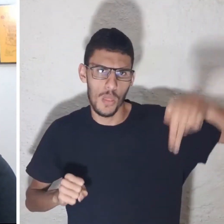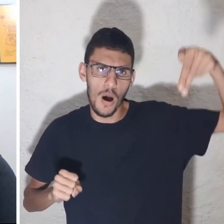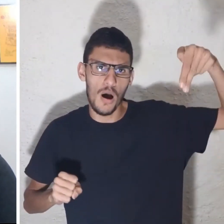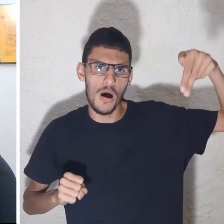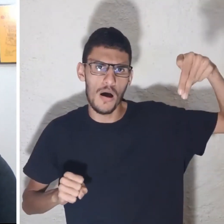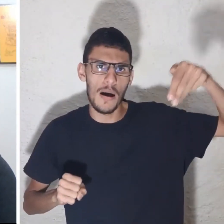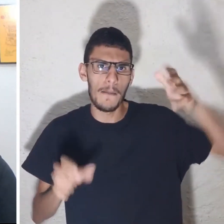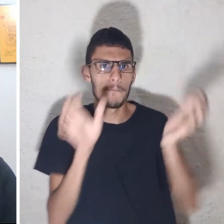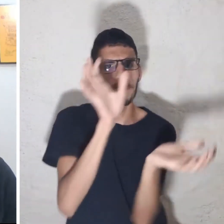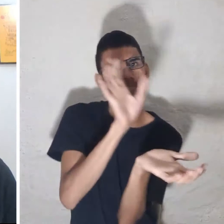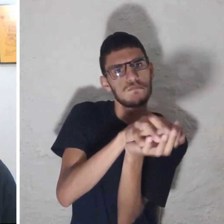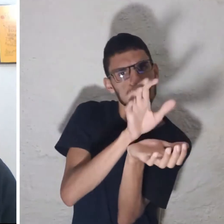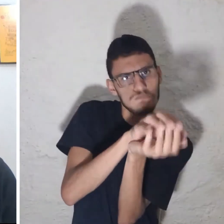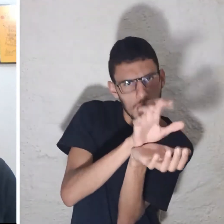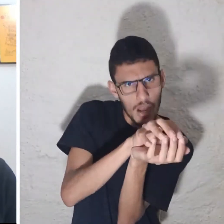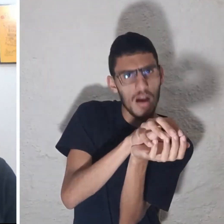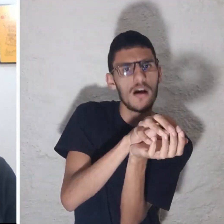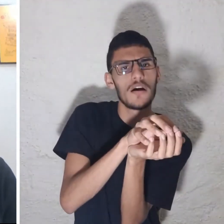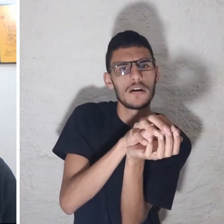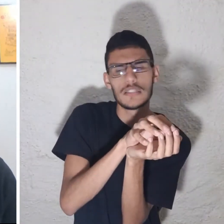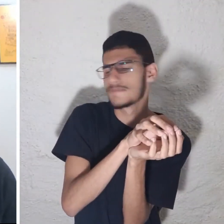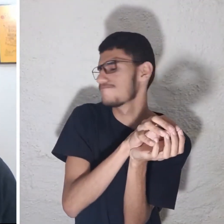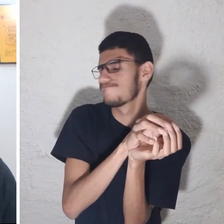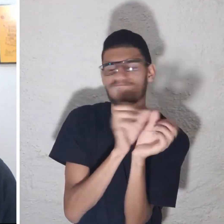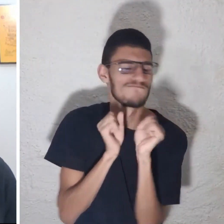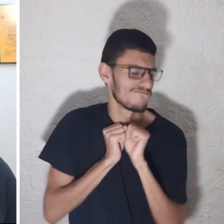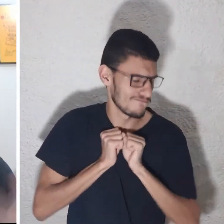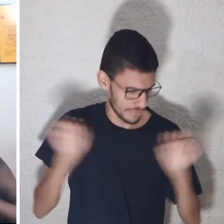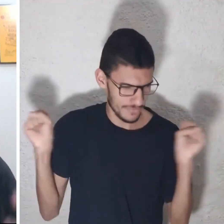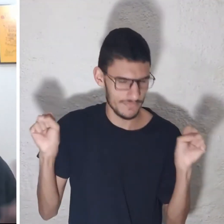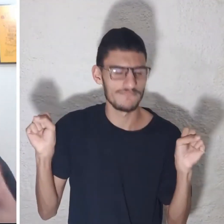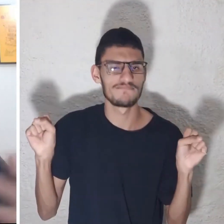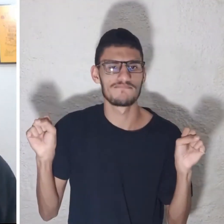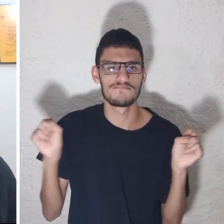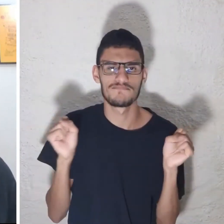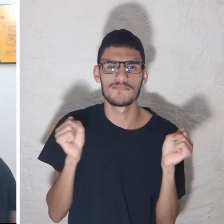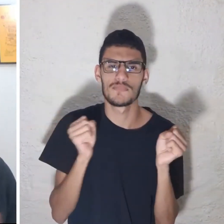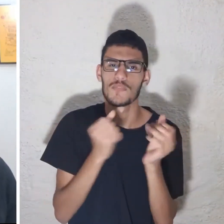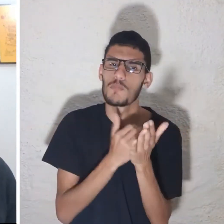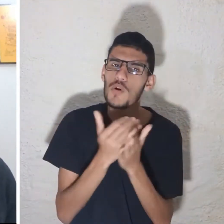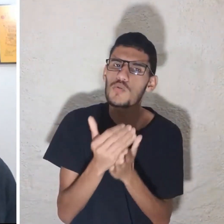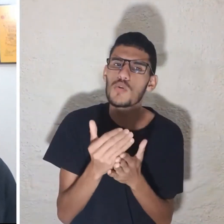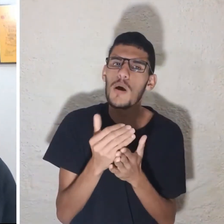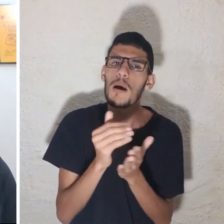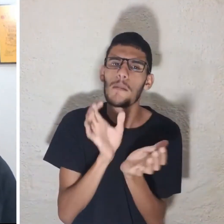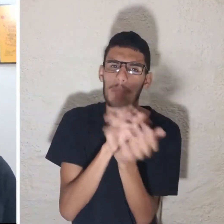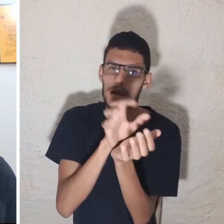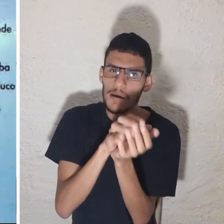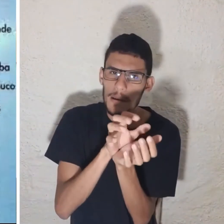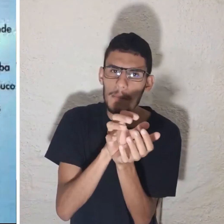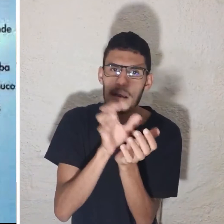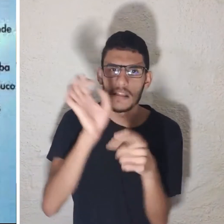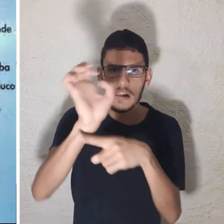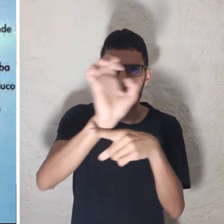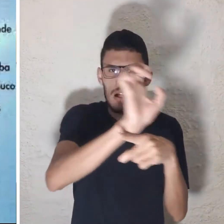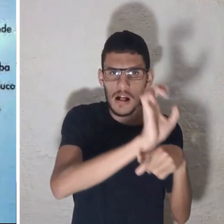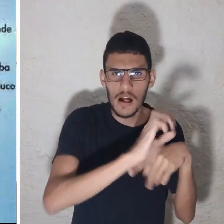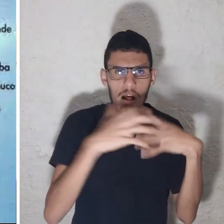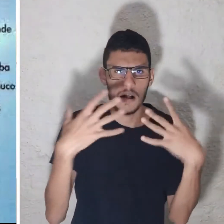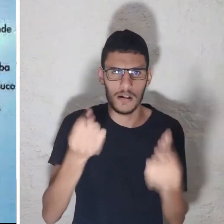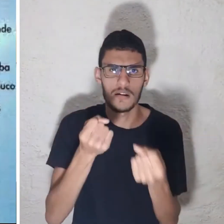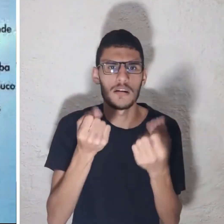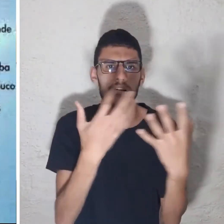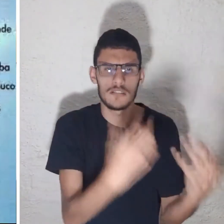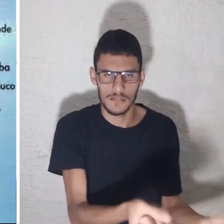no Nordeste, em Pernambuco, acabaram, né, e Pernambuco começou em Pernambuco, mas outros estados